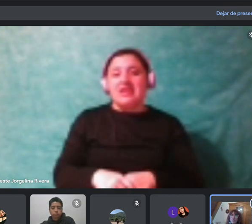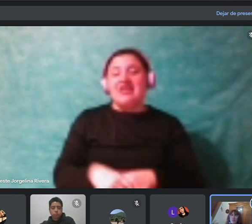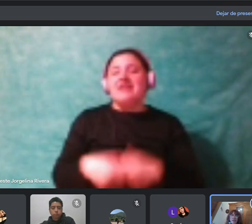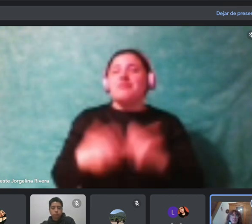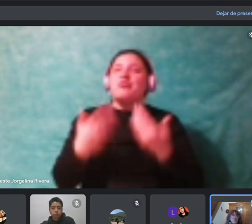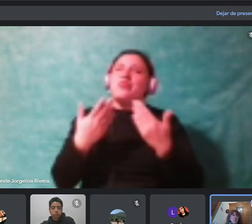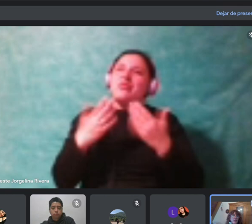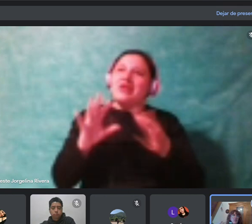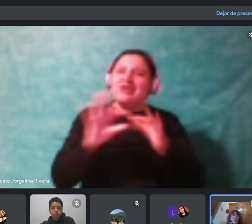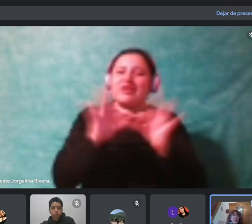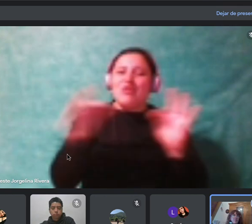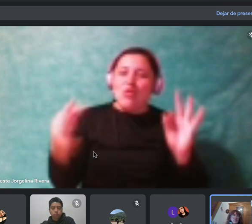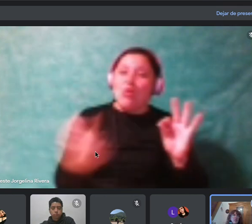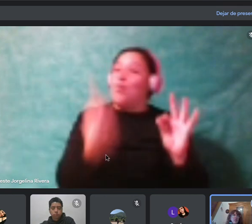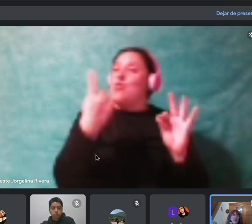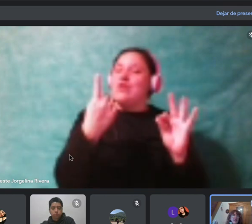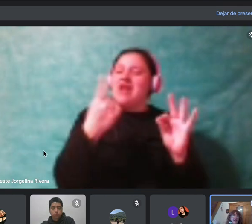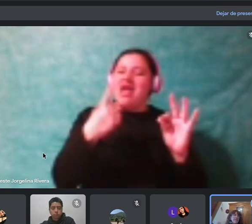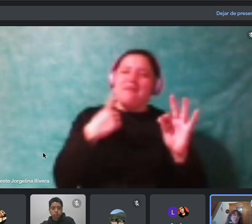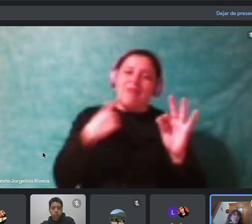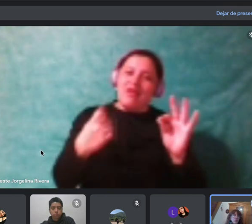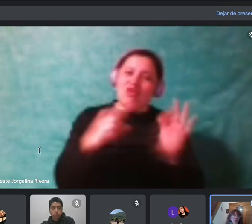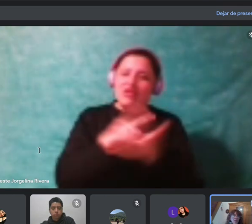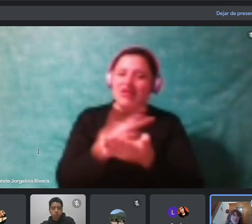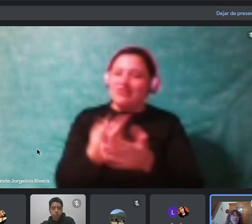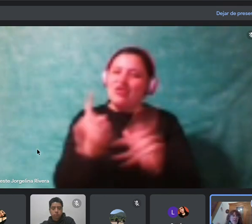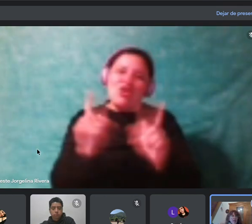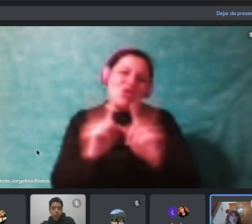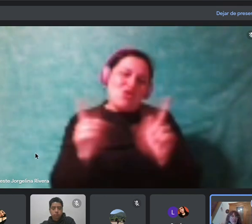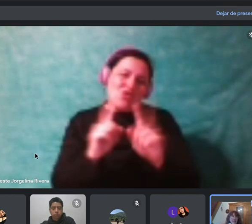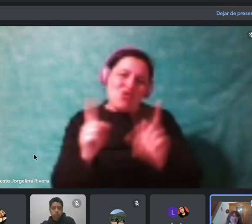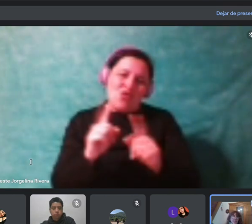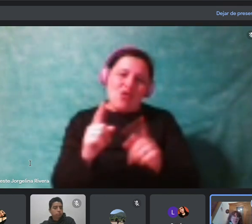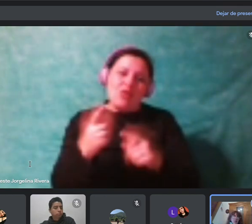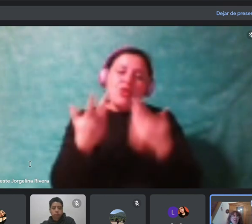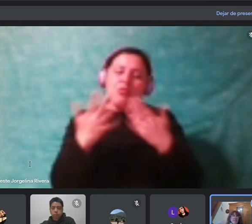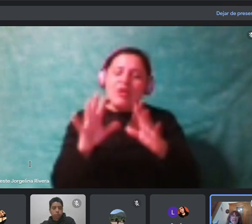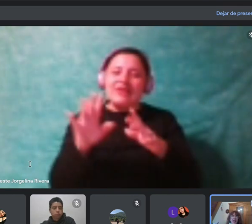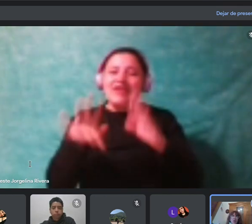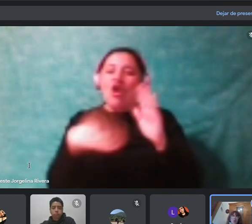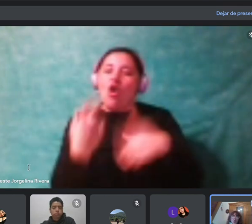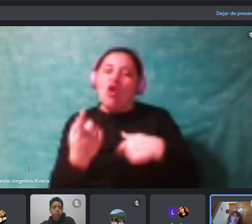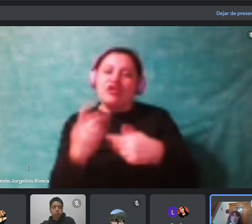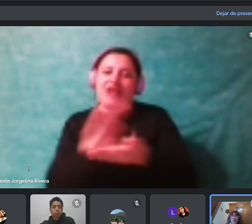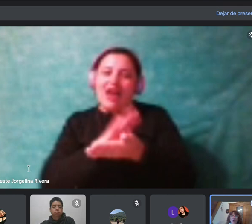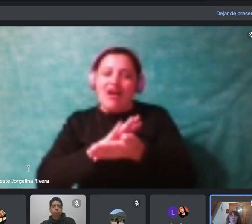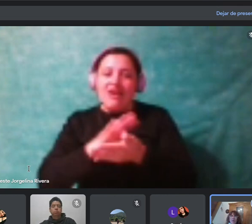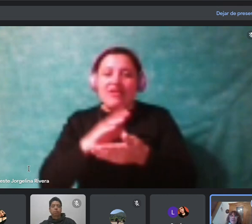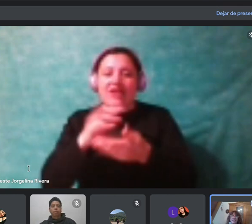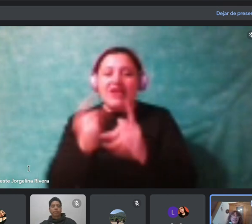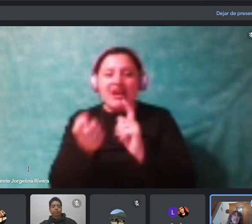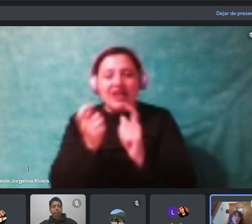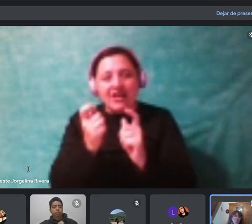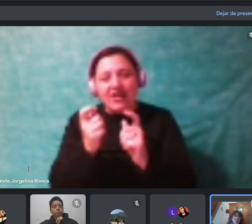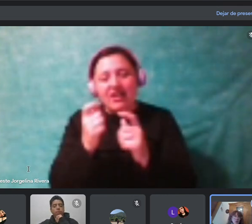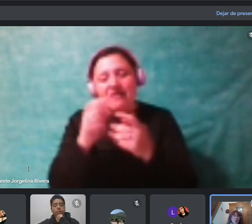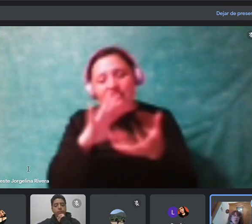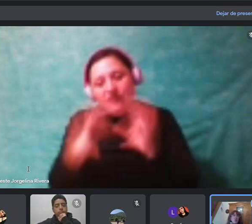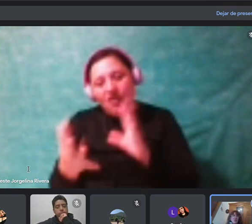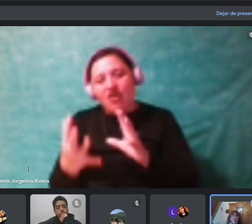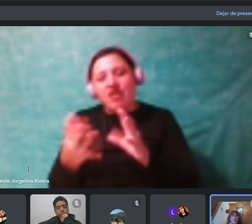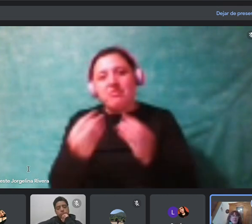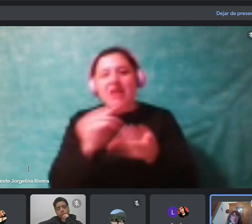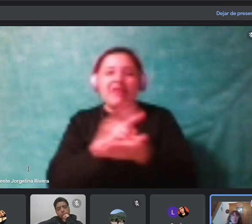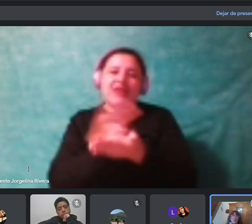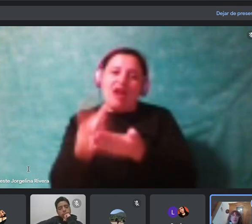de un texto, vieron las versiones en las traducciones que se prioriza o se recomienda tal traducción o